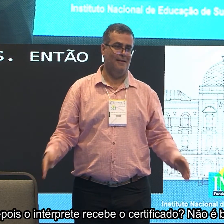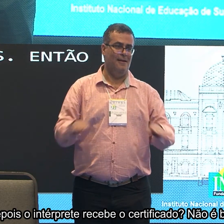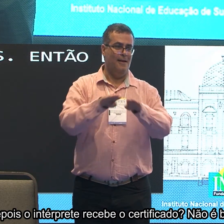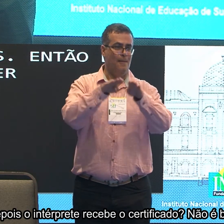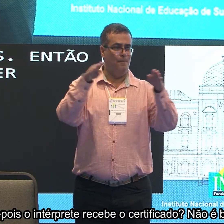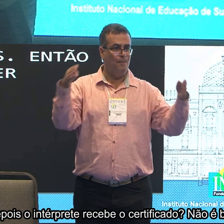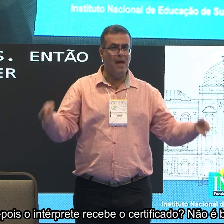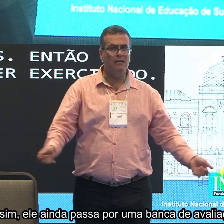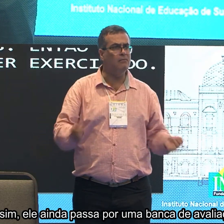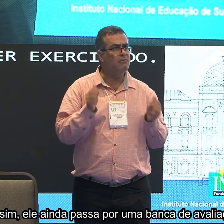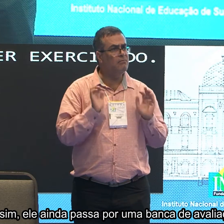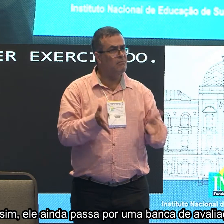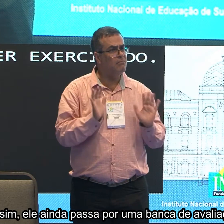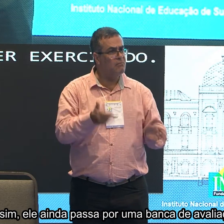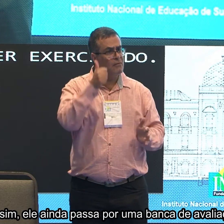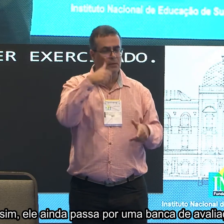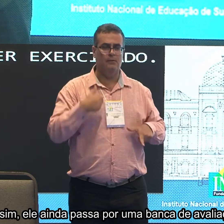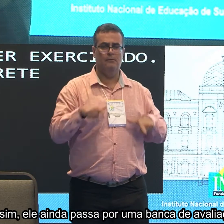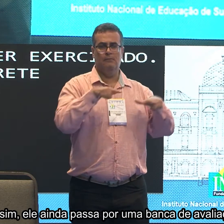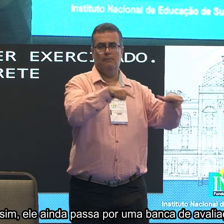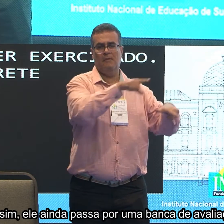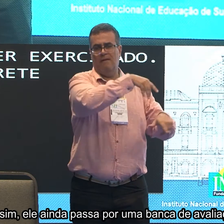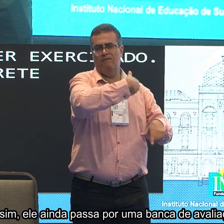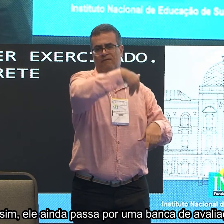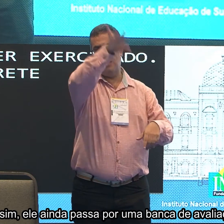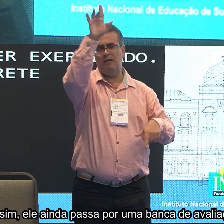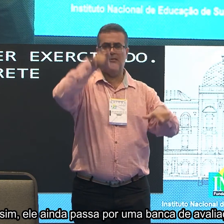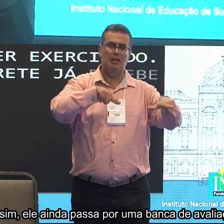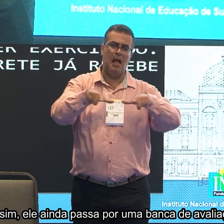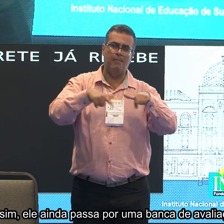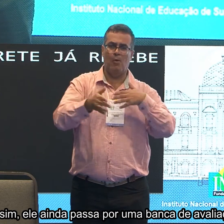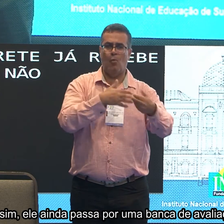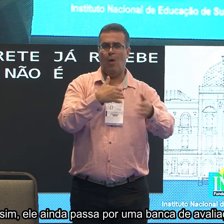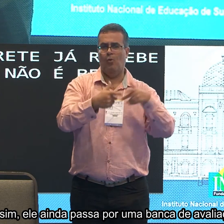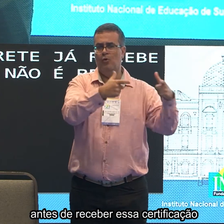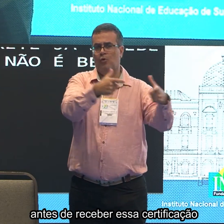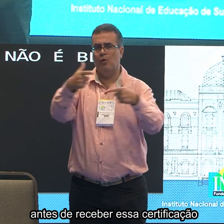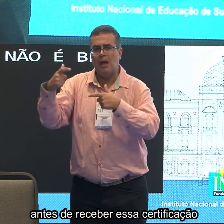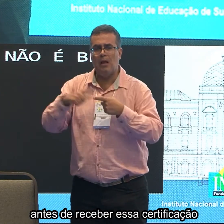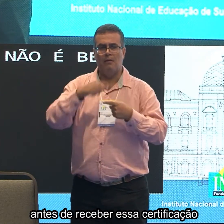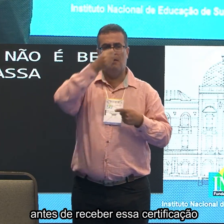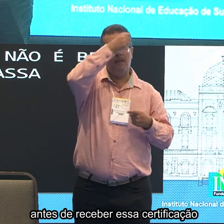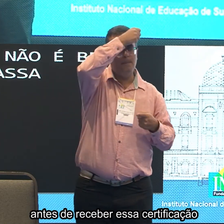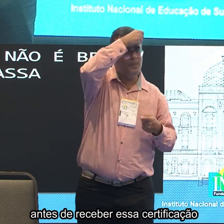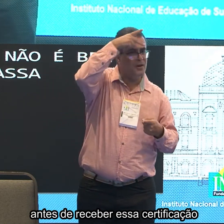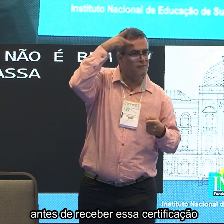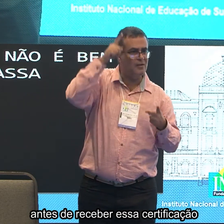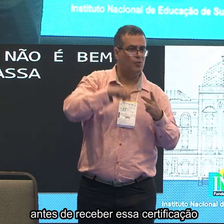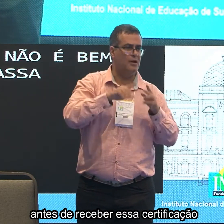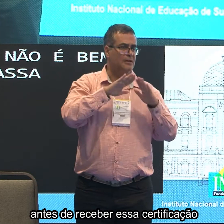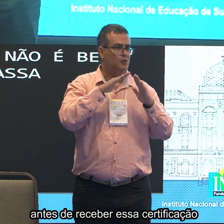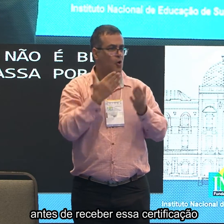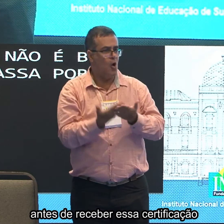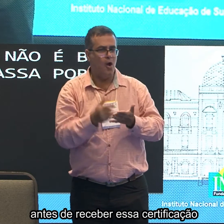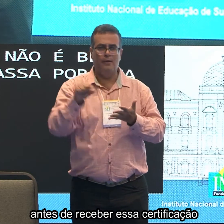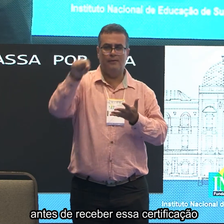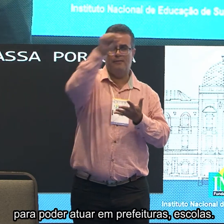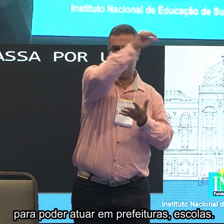mas não é bem assim. Ele ainda passa por uma banca de avaliação antes de receber essa certificação, para